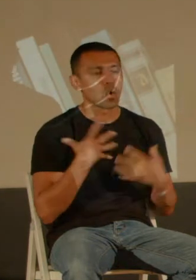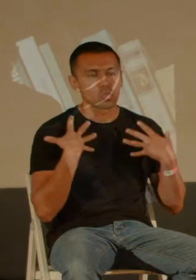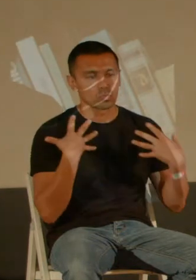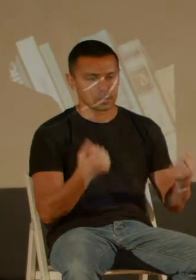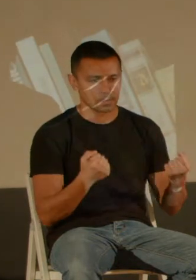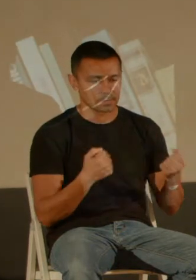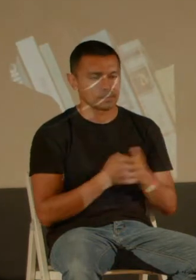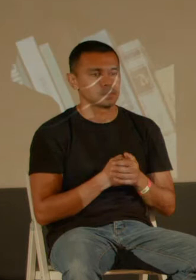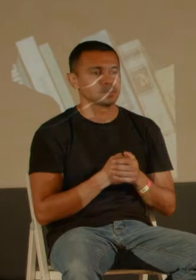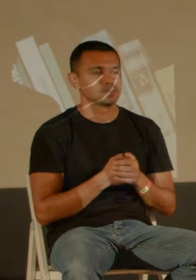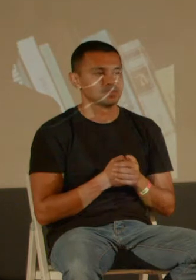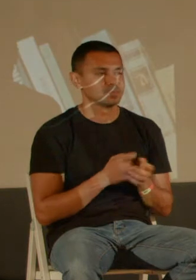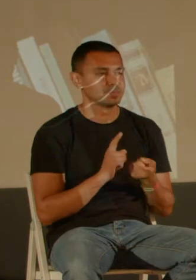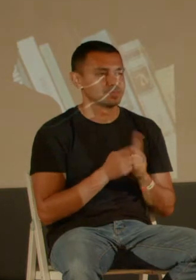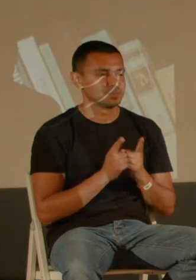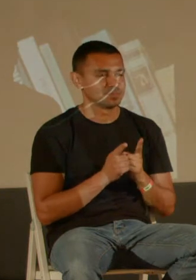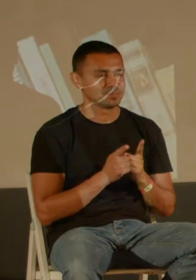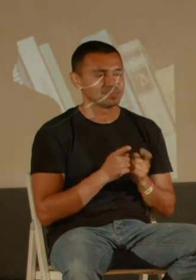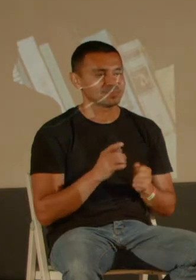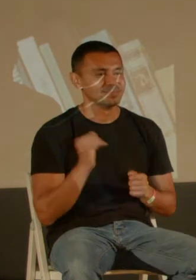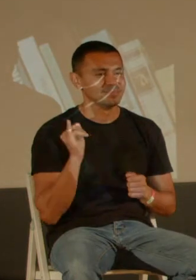одужання. Перекладачка.